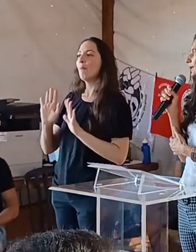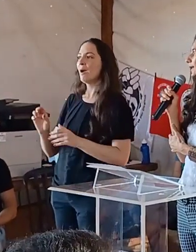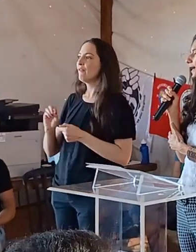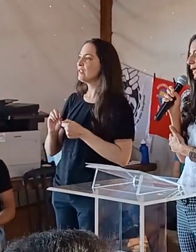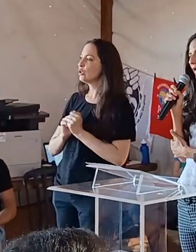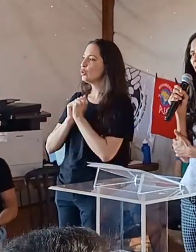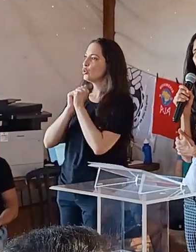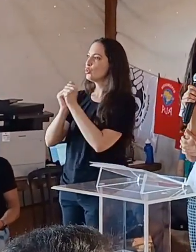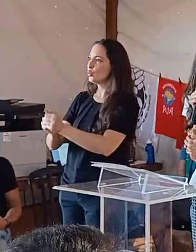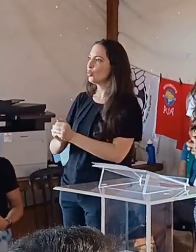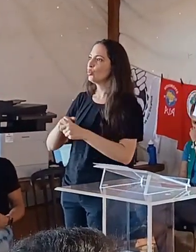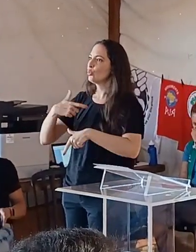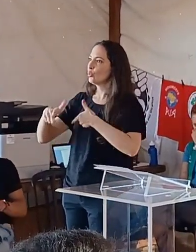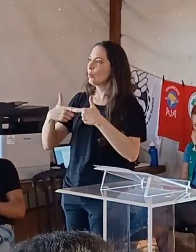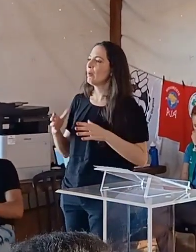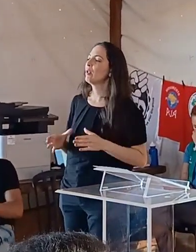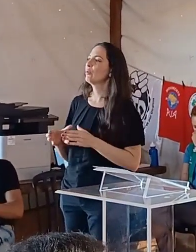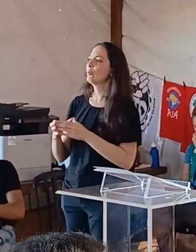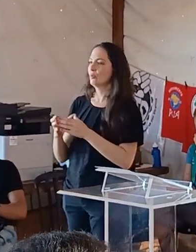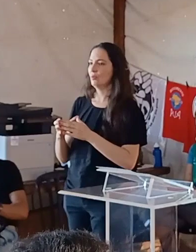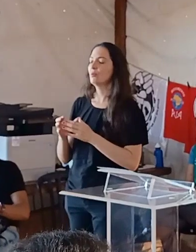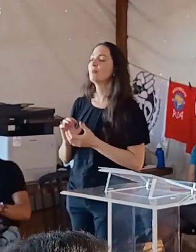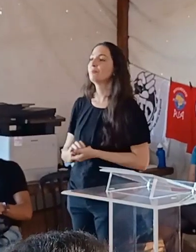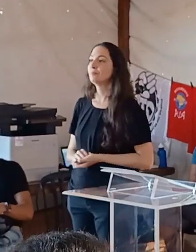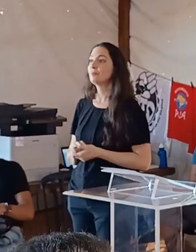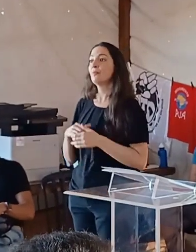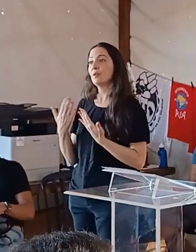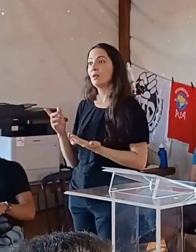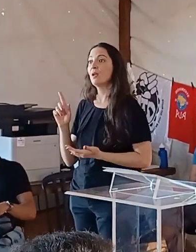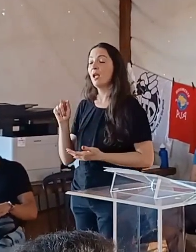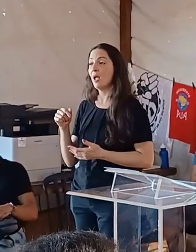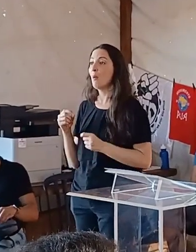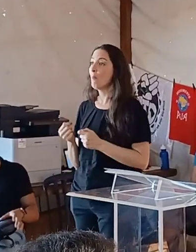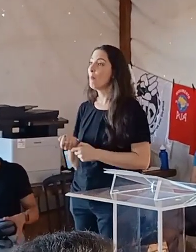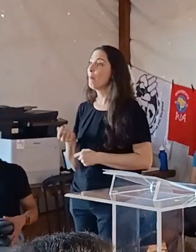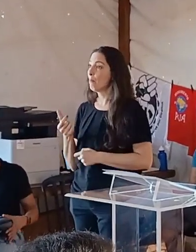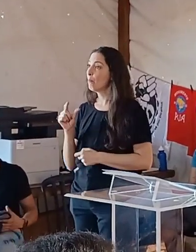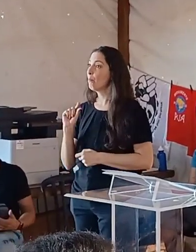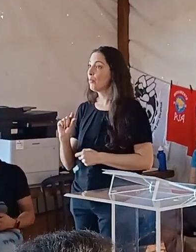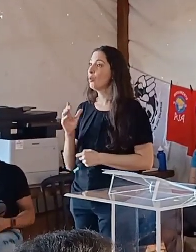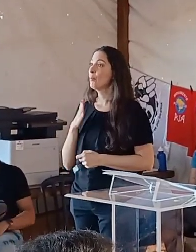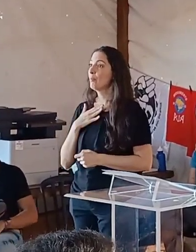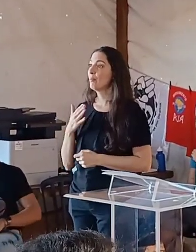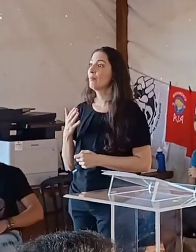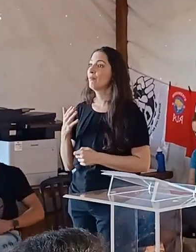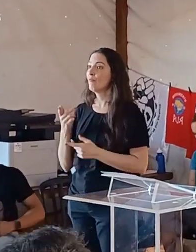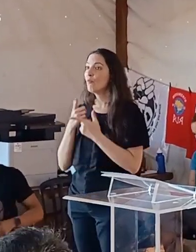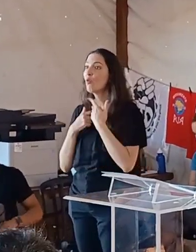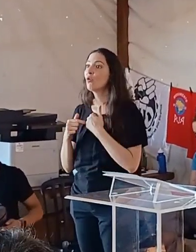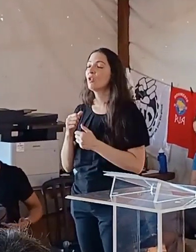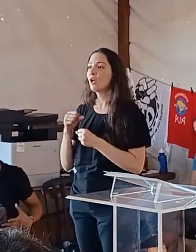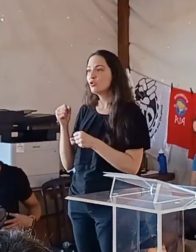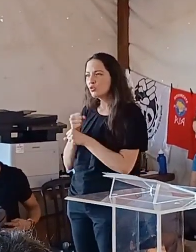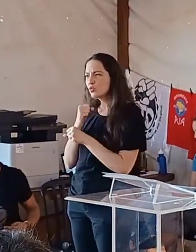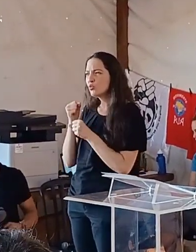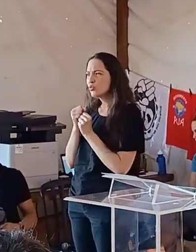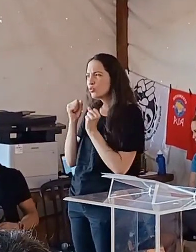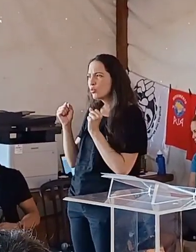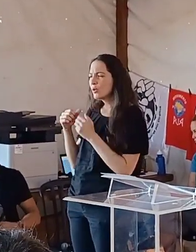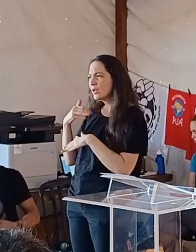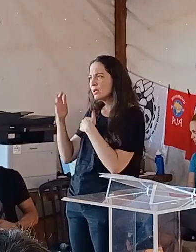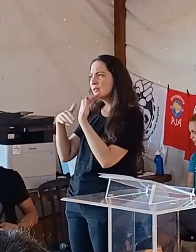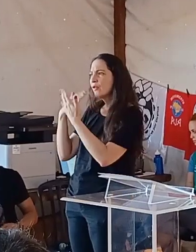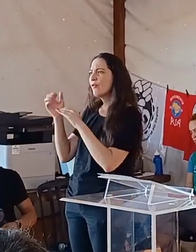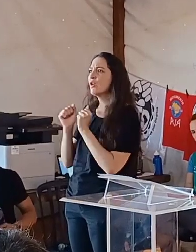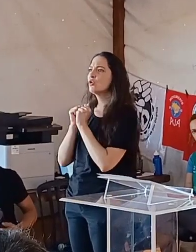coletivo. E esse é um pouco a intencionalidade de construir e de estar em diálogo na